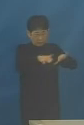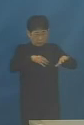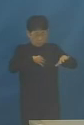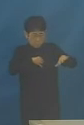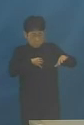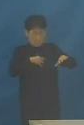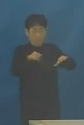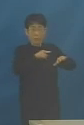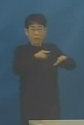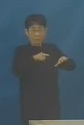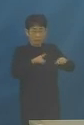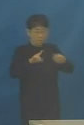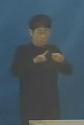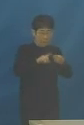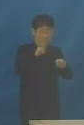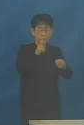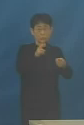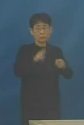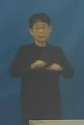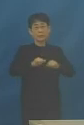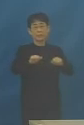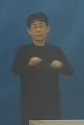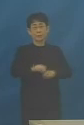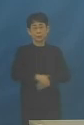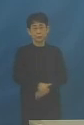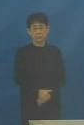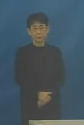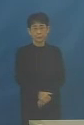浮かしていきたいと思っております